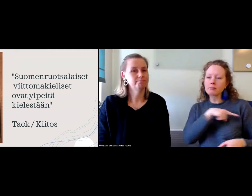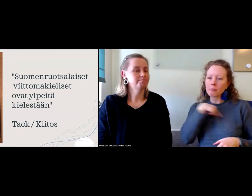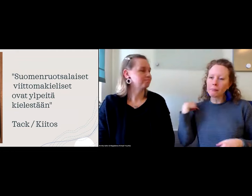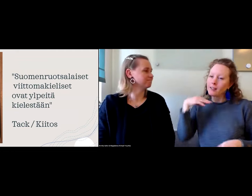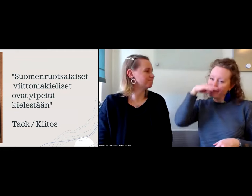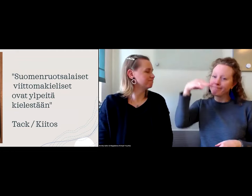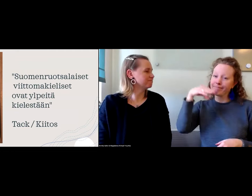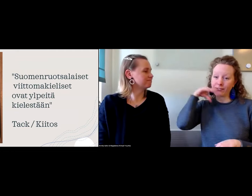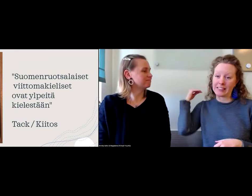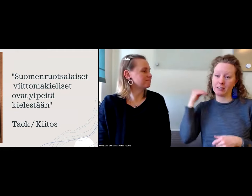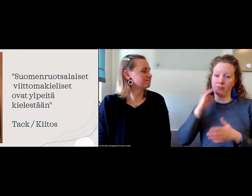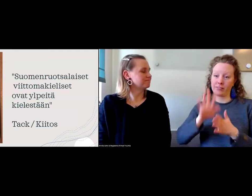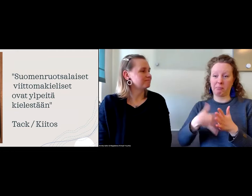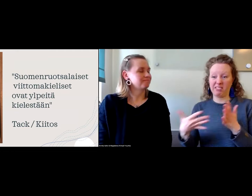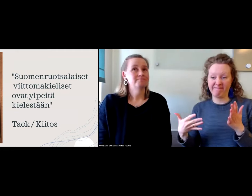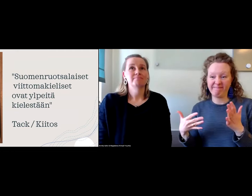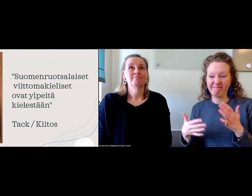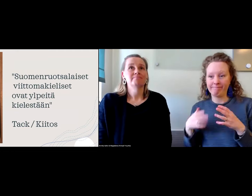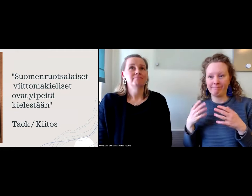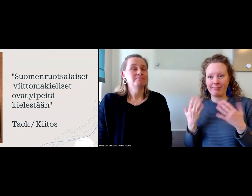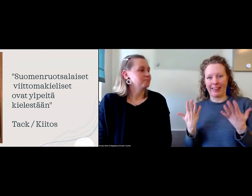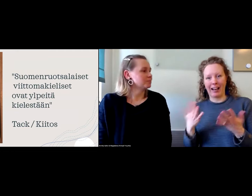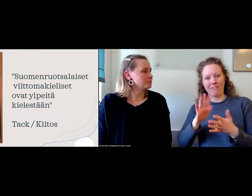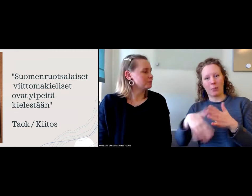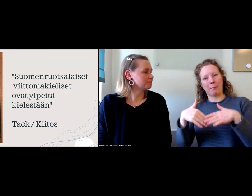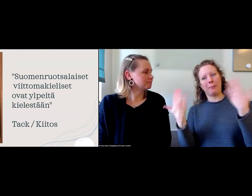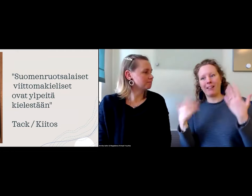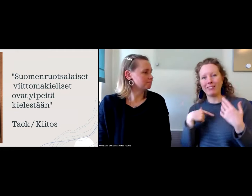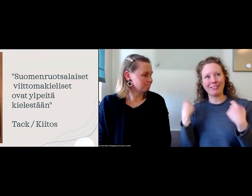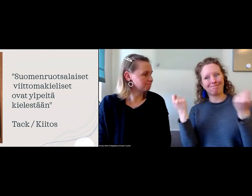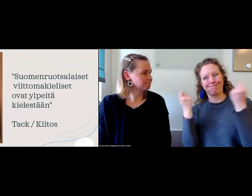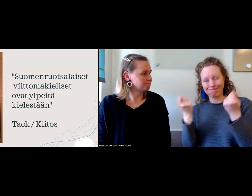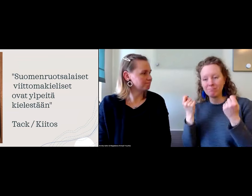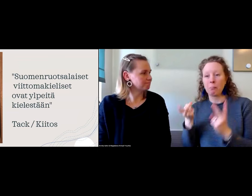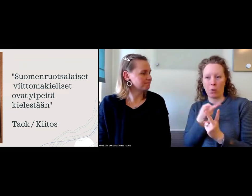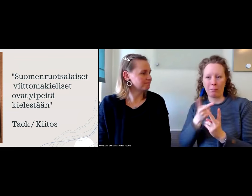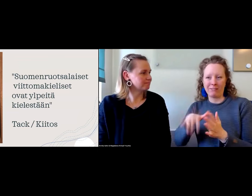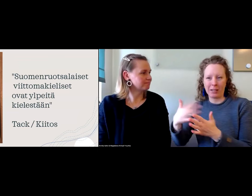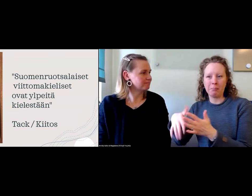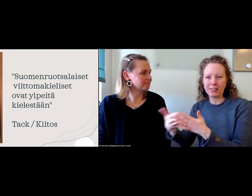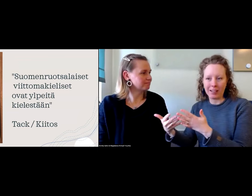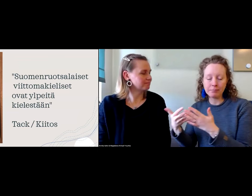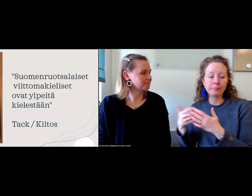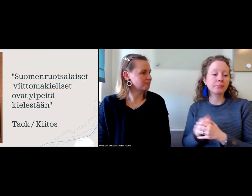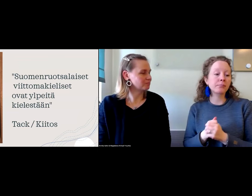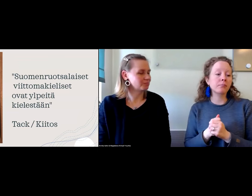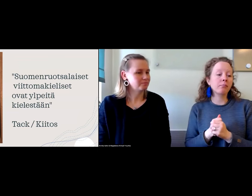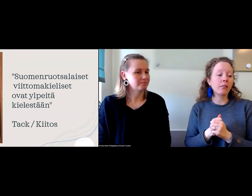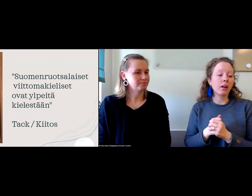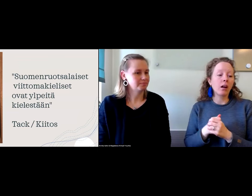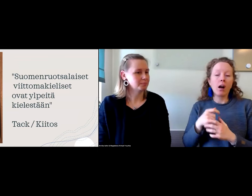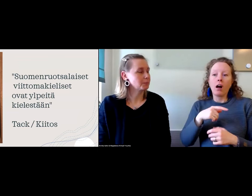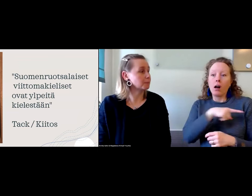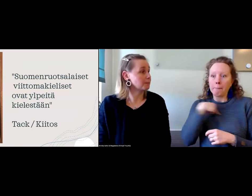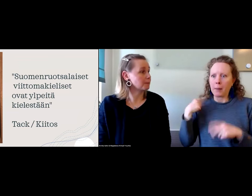Kiitos. Ja me Suomen ruotsalaiset viittomakieliset, me olemme ylpeitä kielestämme ja totta kai